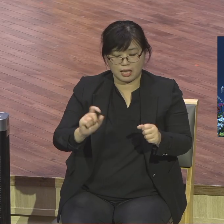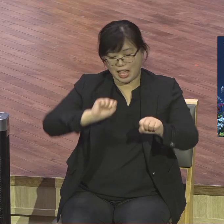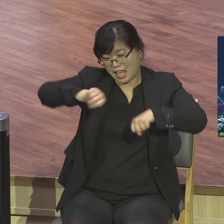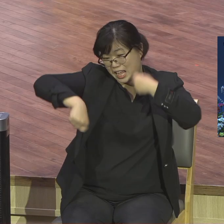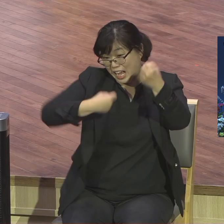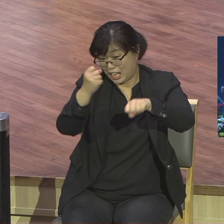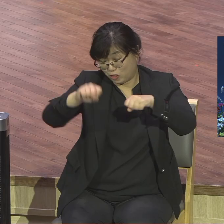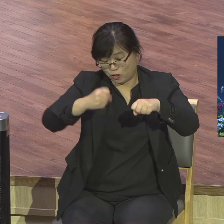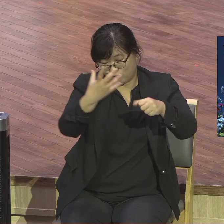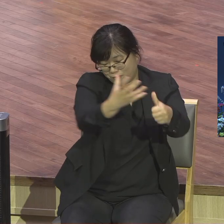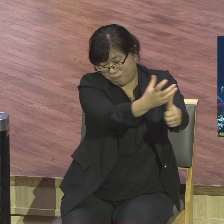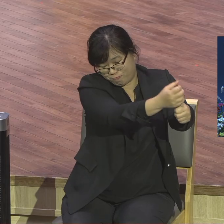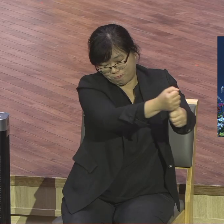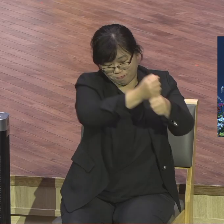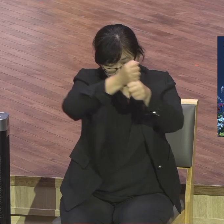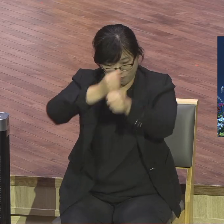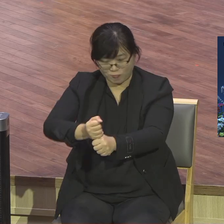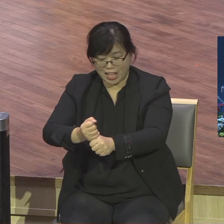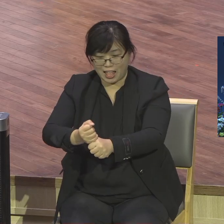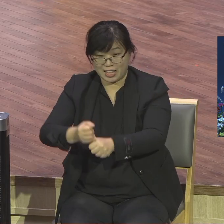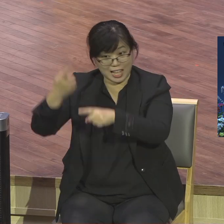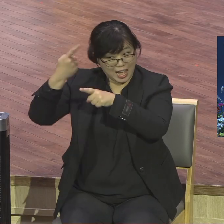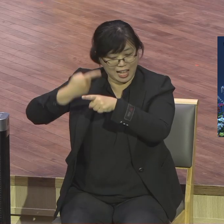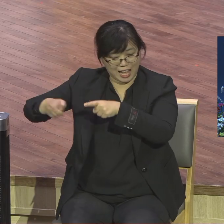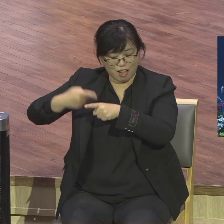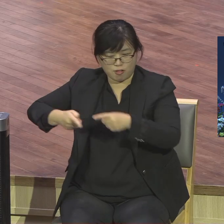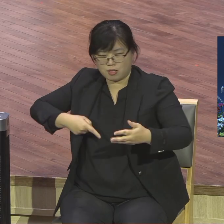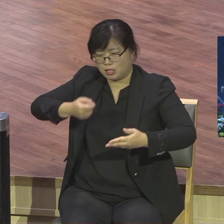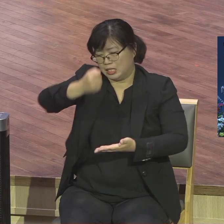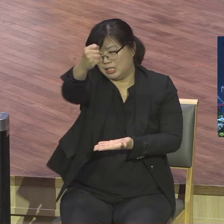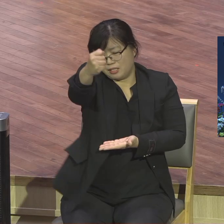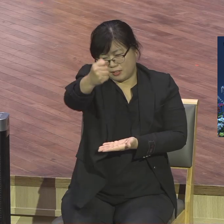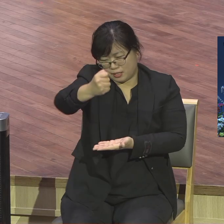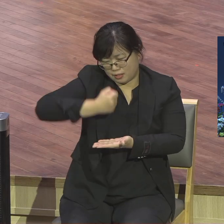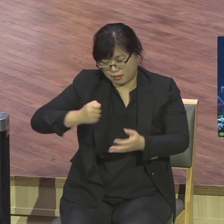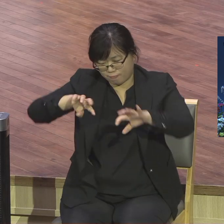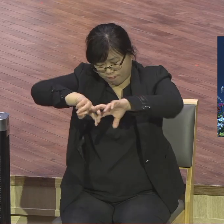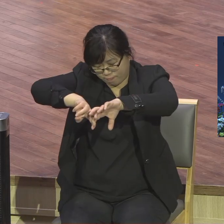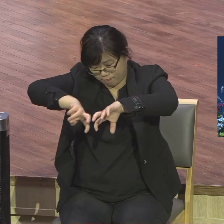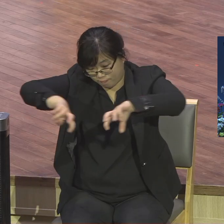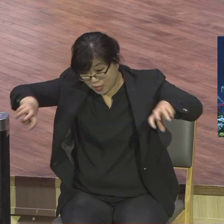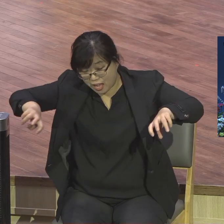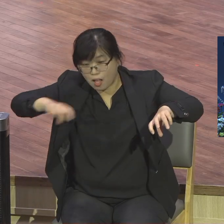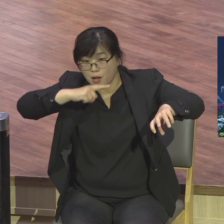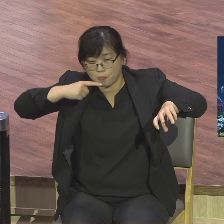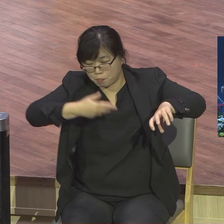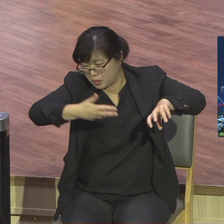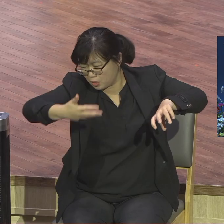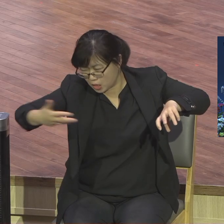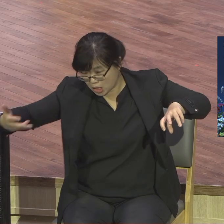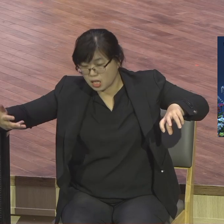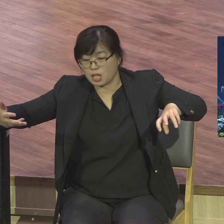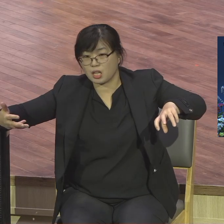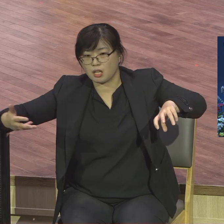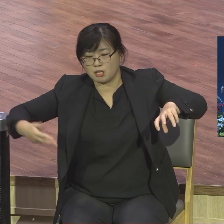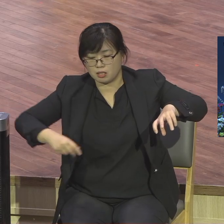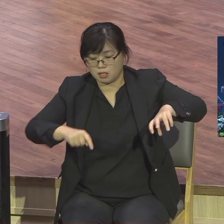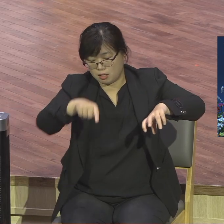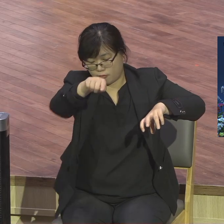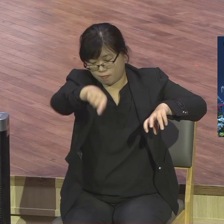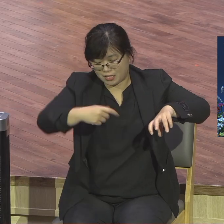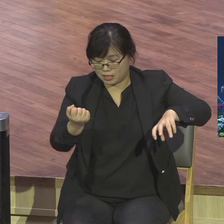짐승을 각을 떠서 껍데기 벗기고 각을 떠서 다 창자 다 끄집어내고 각을 떠서 하나님께 드리라